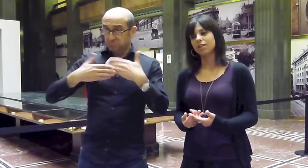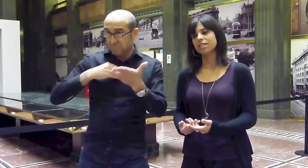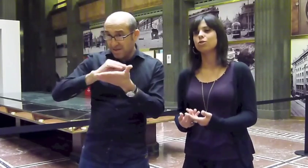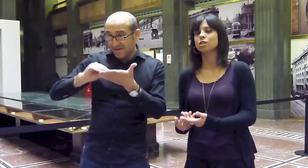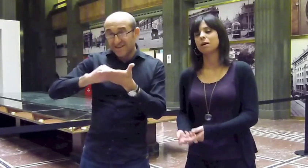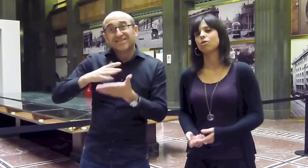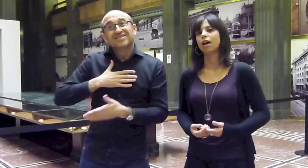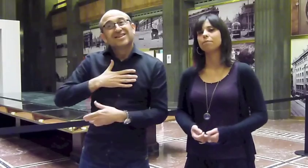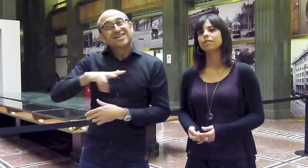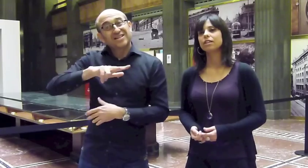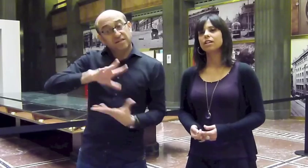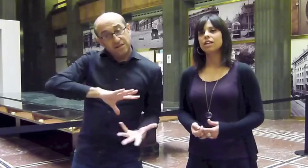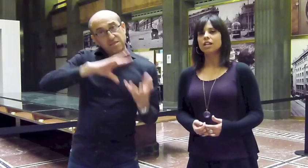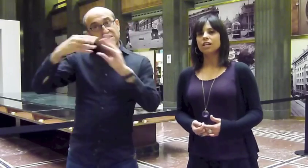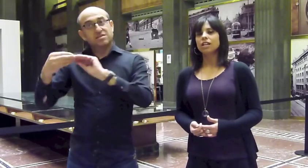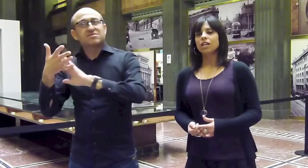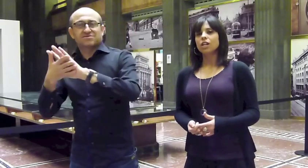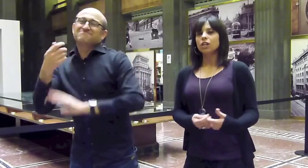a la lengua de signos española.